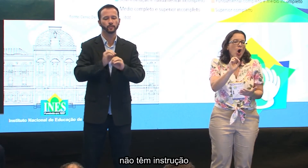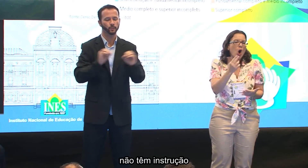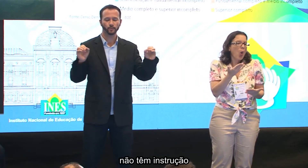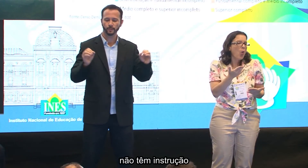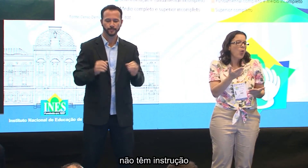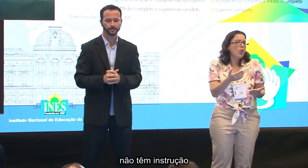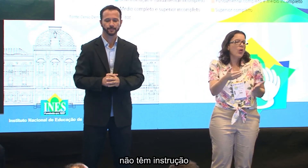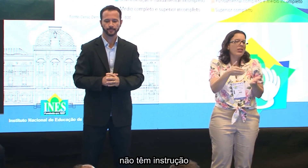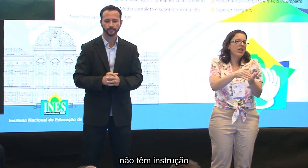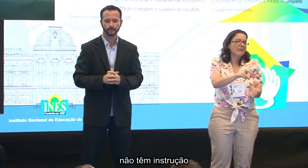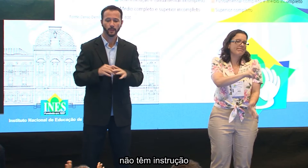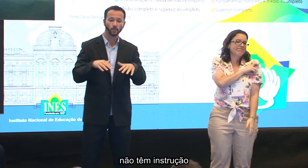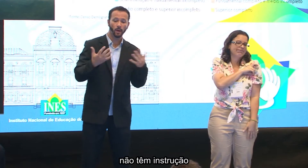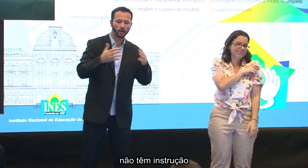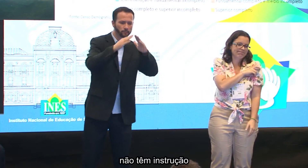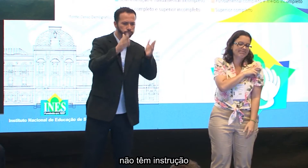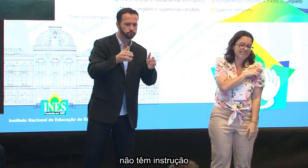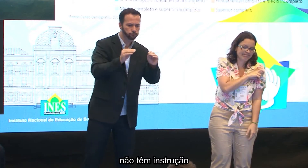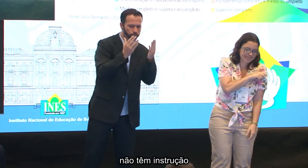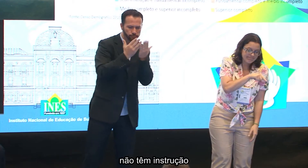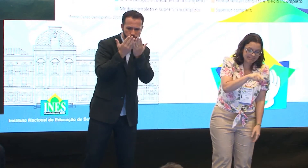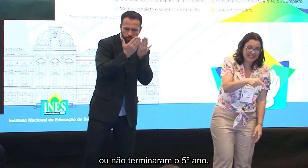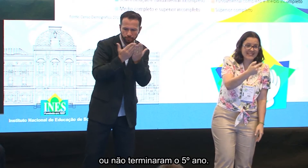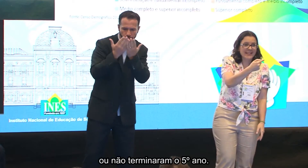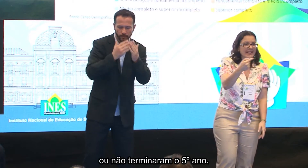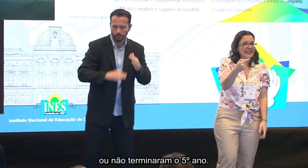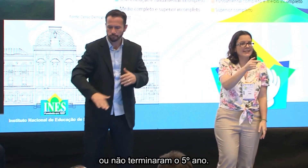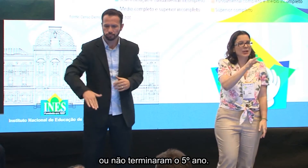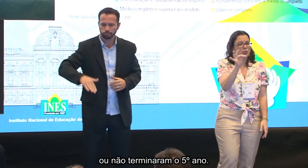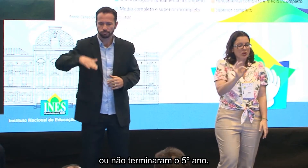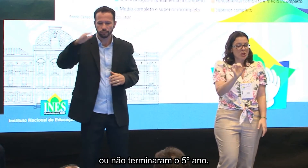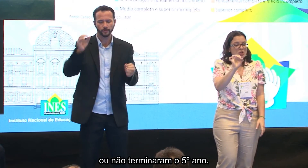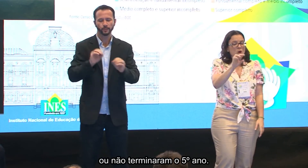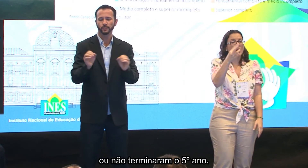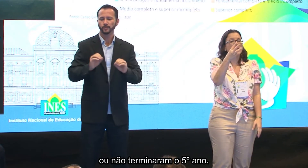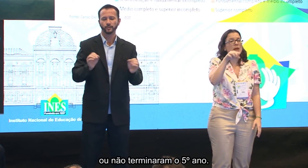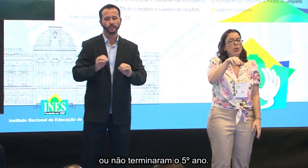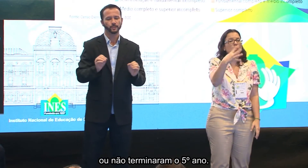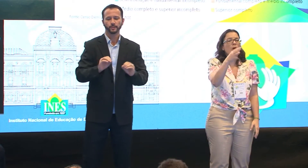eles não têm instrução ou não terminaram o 5º ano.